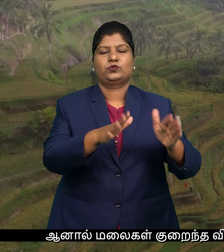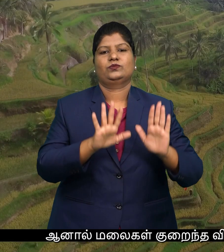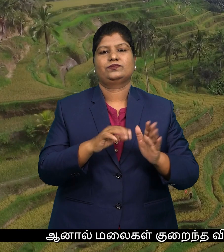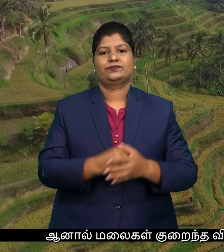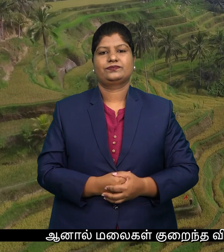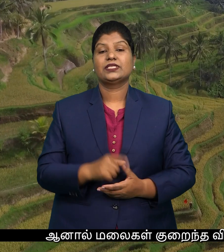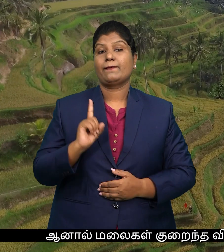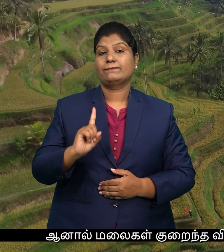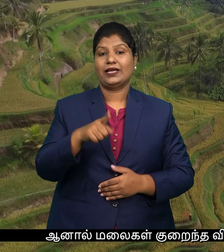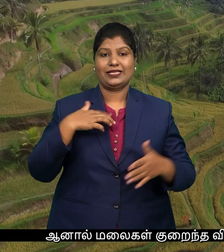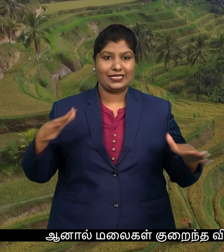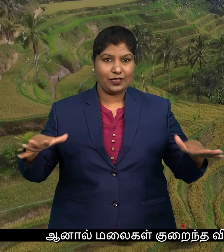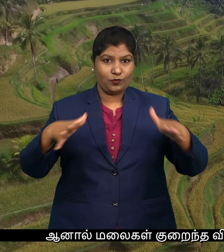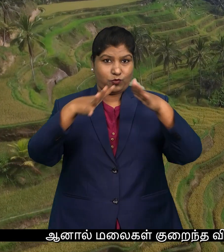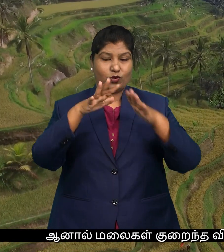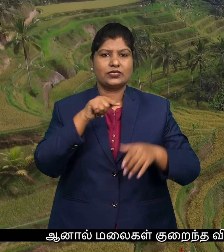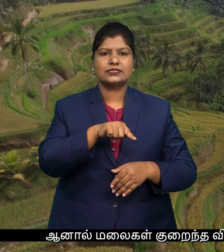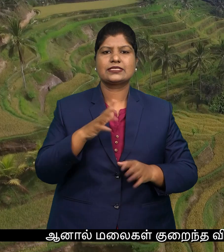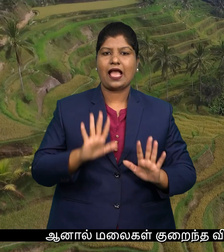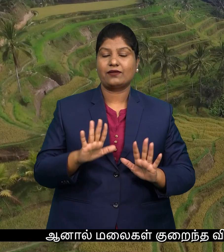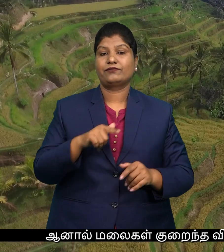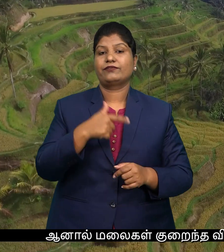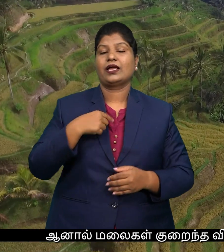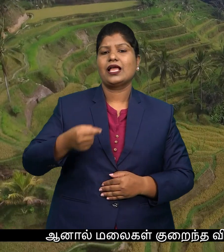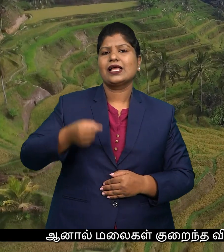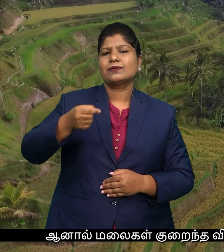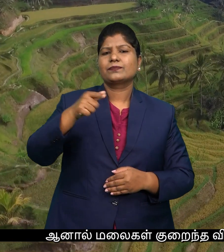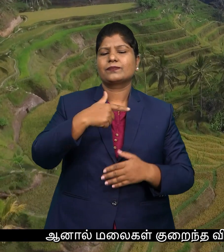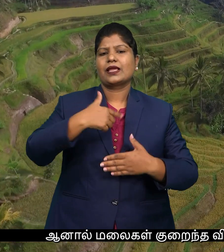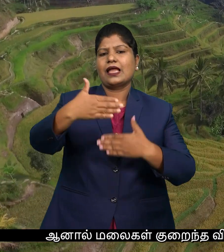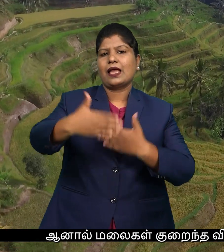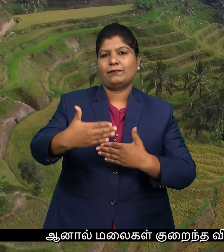ஆனால் மலைகள் குறைந்த விவசாய நிலத்தை வழங்குகின்றன.